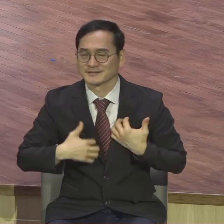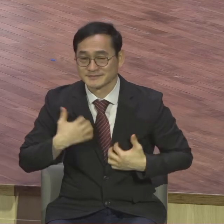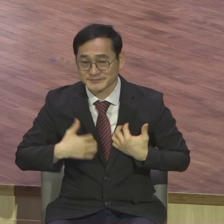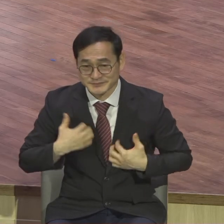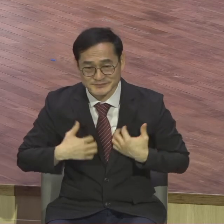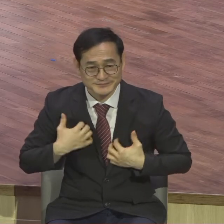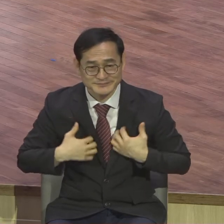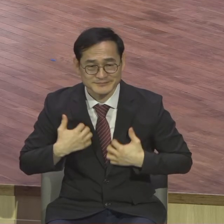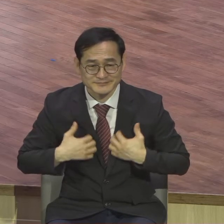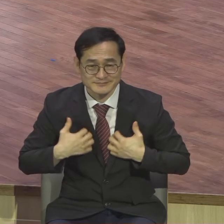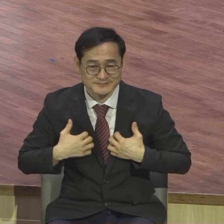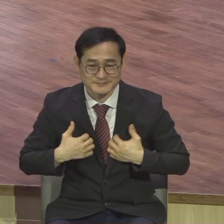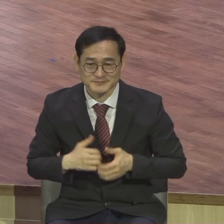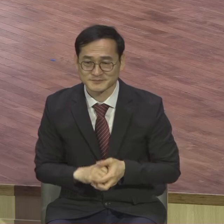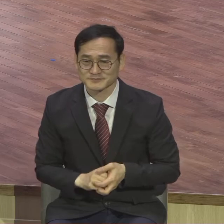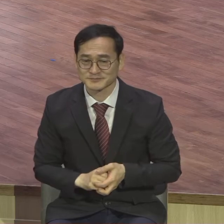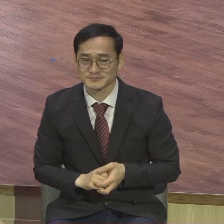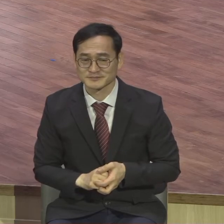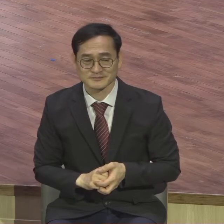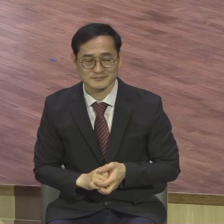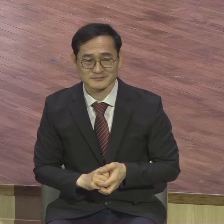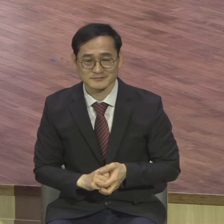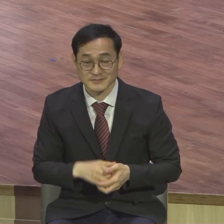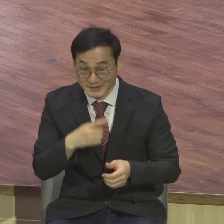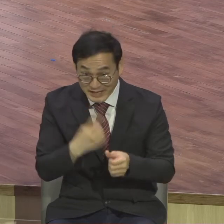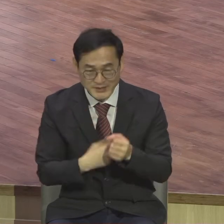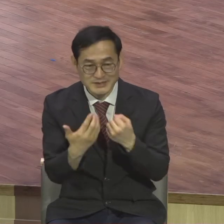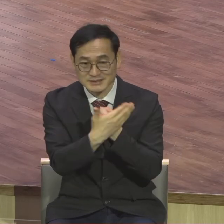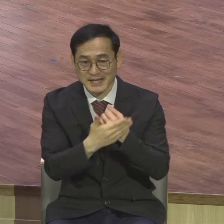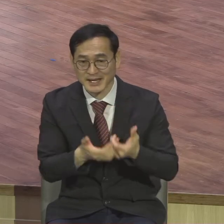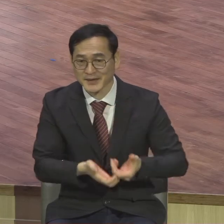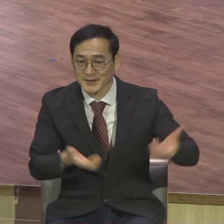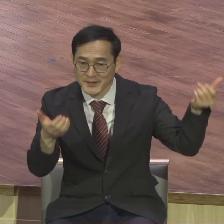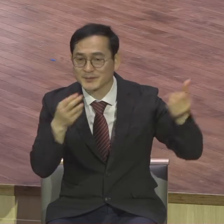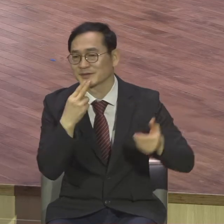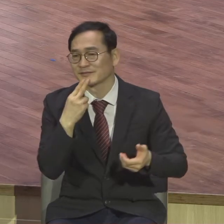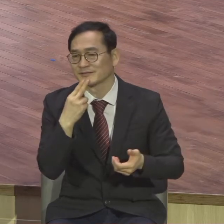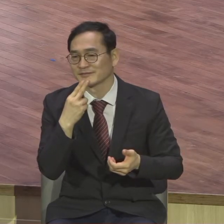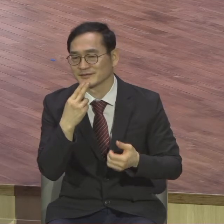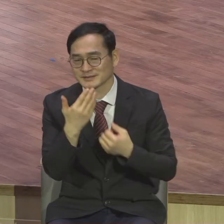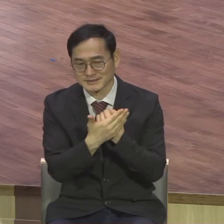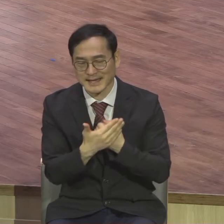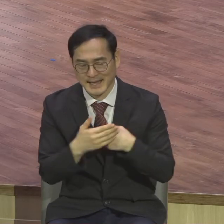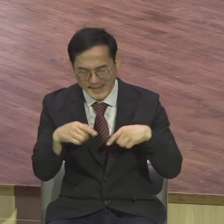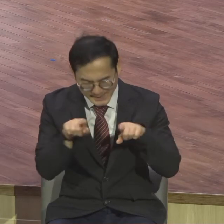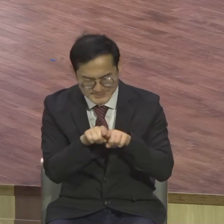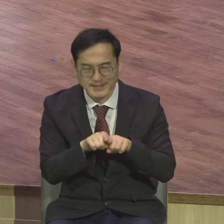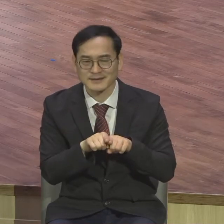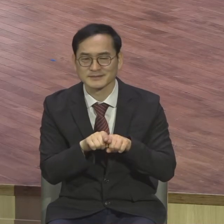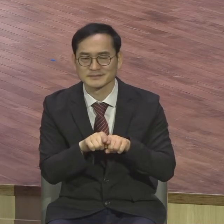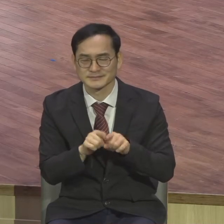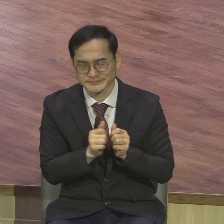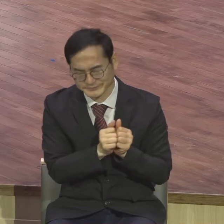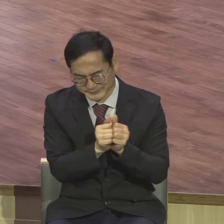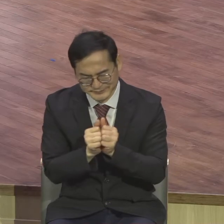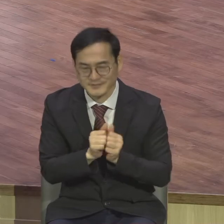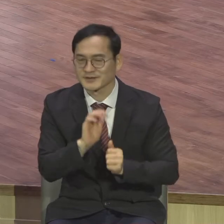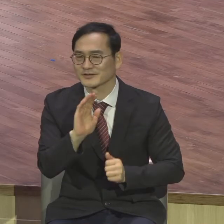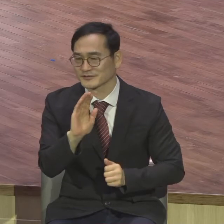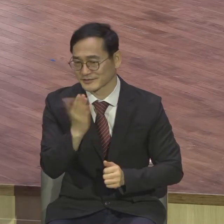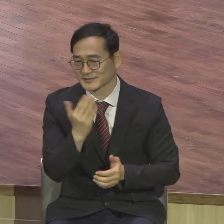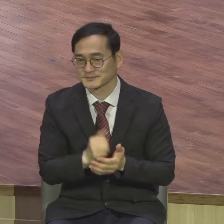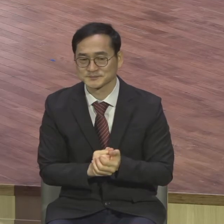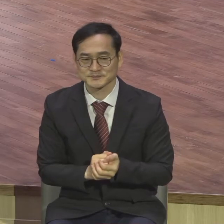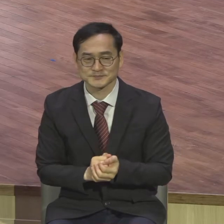때 은혜가 떠나질 않아요. 이렇게 되면 우리의 수준과 모든 환경을